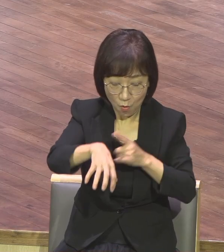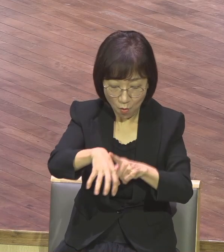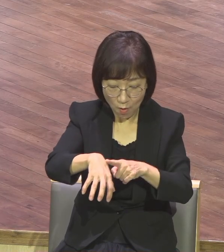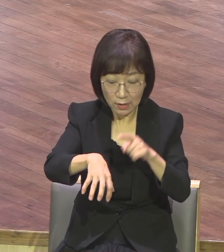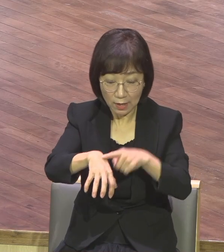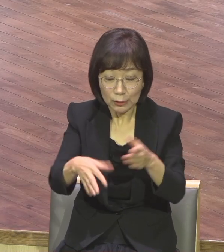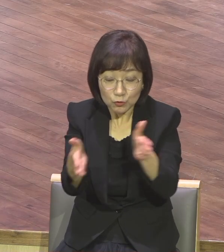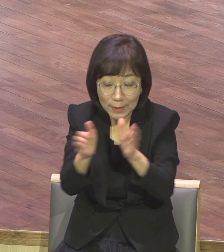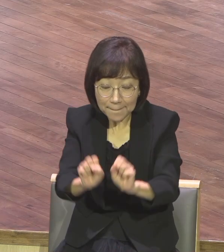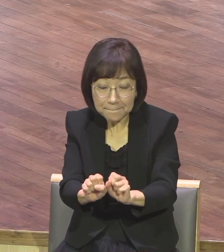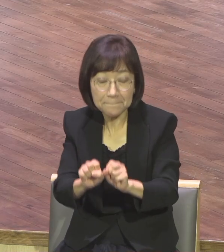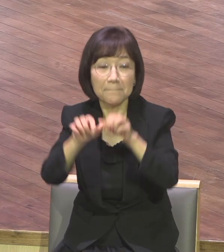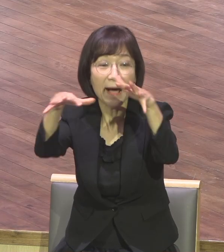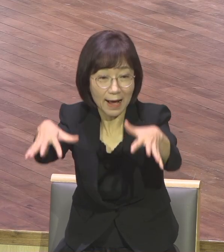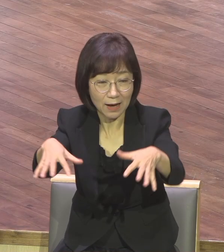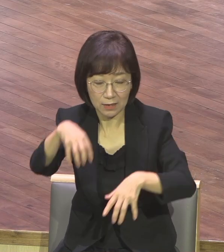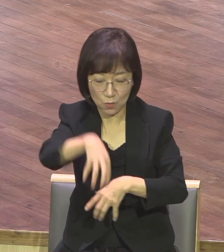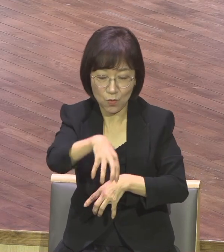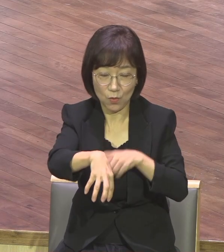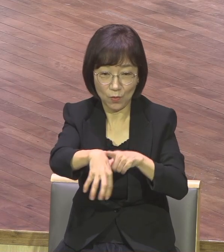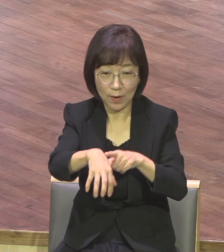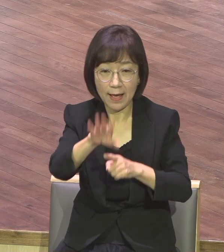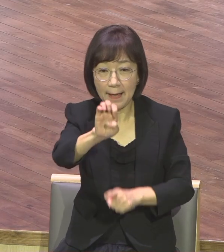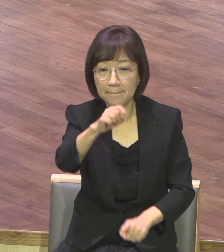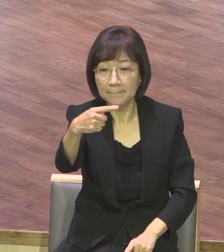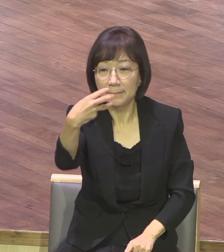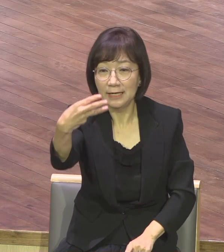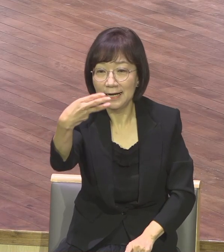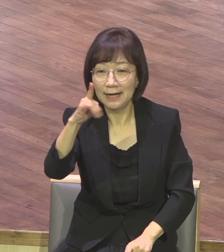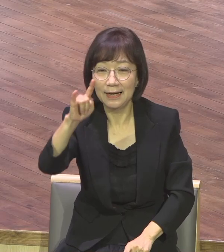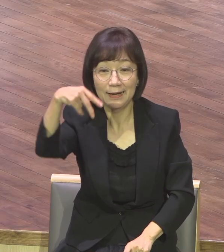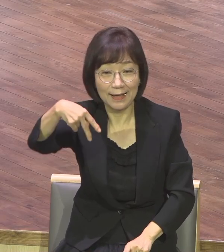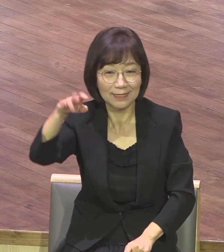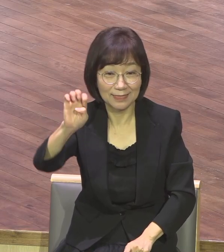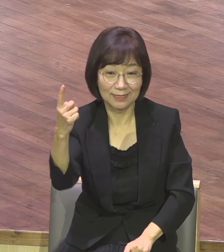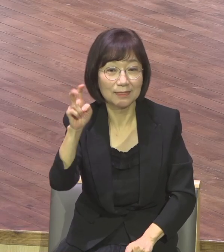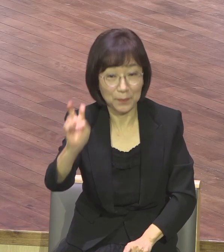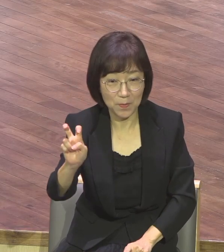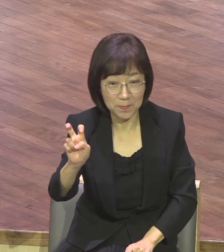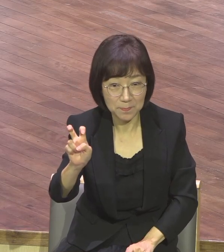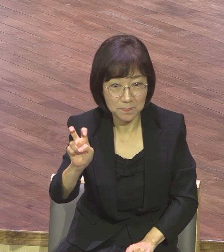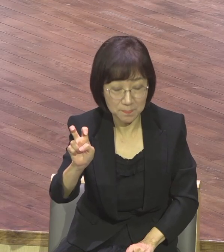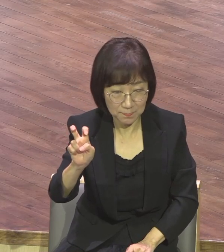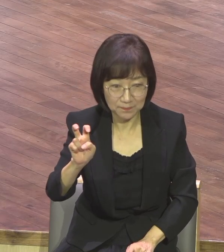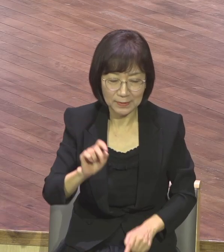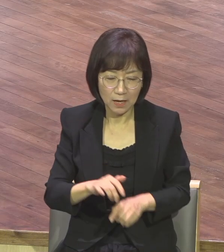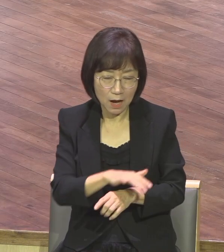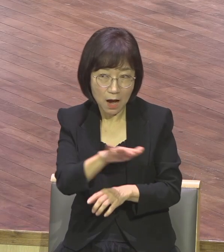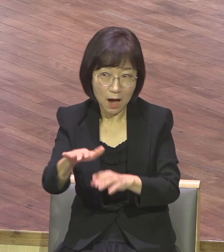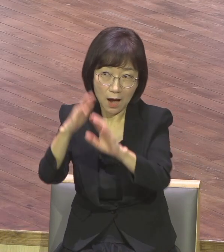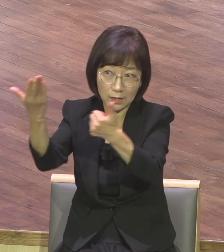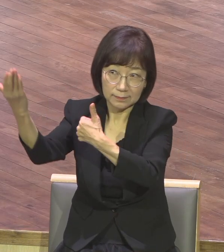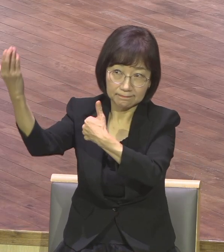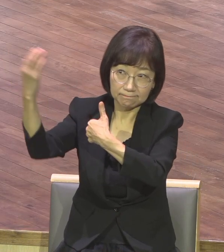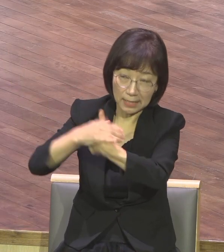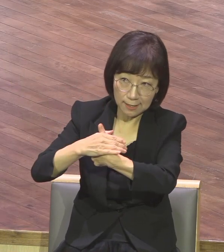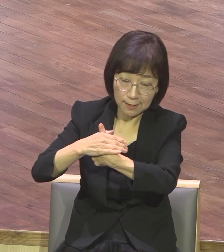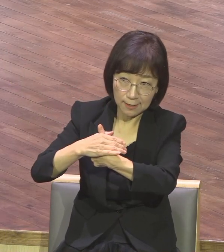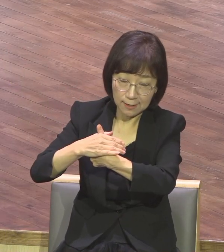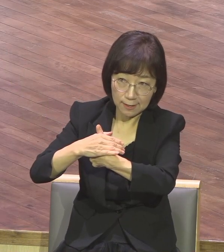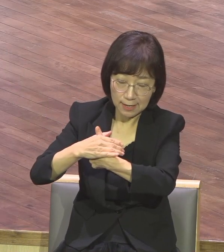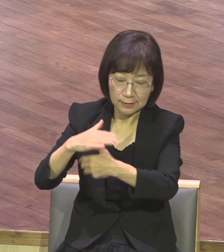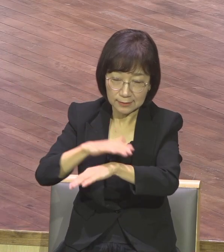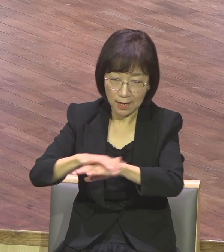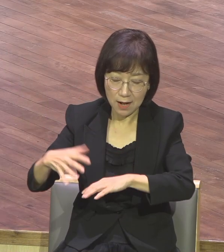중요성, 이 사명을 가지고 이 교회가 이 일을 감당하려고 하면 어떤 교회가 되어야 되냐? 오직 그리스도 공동체